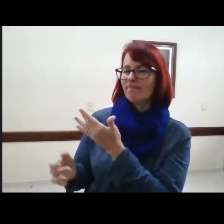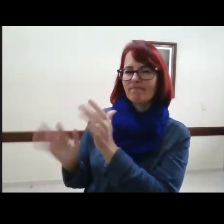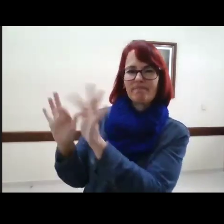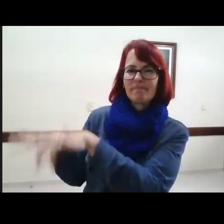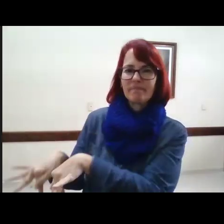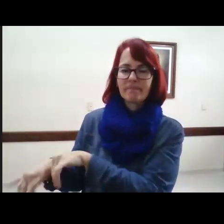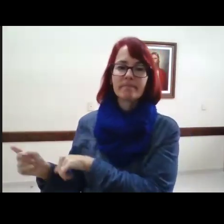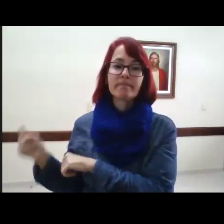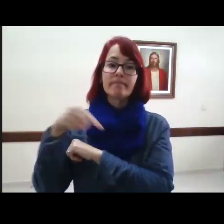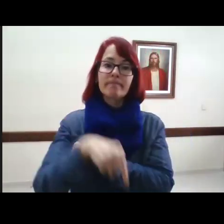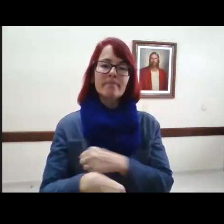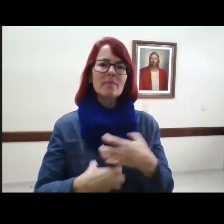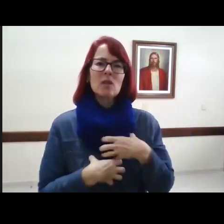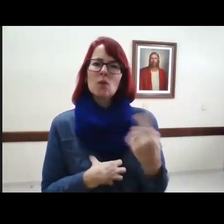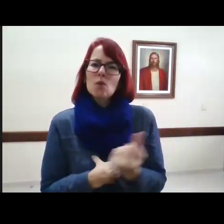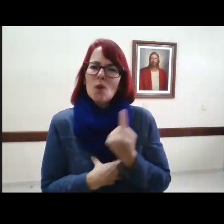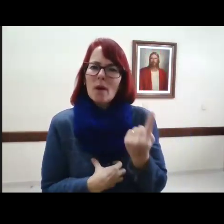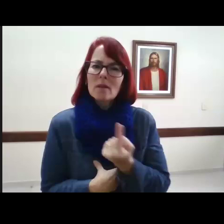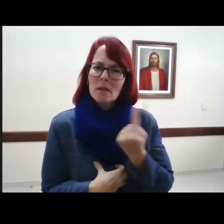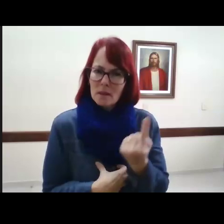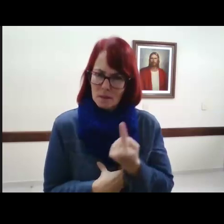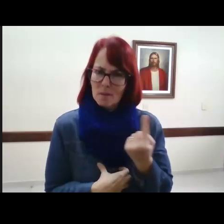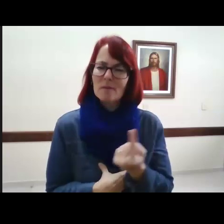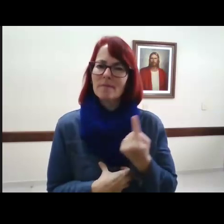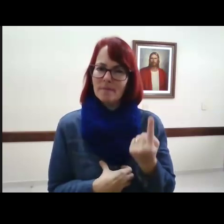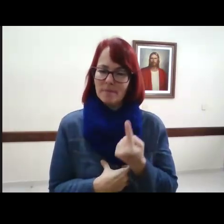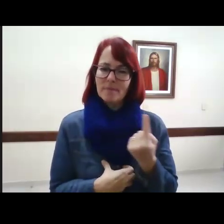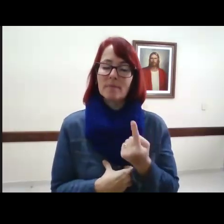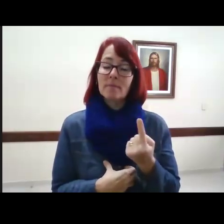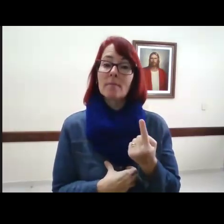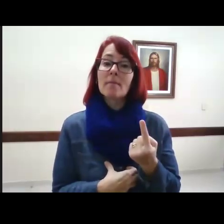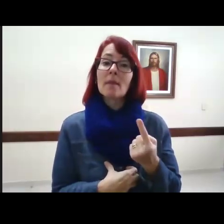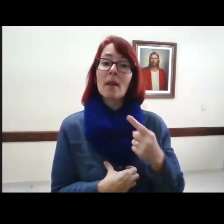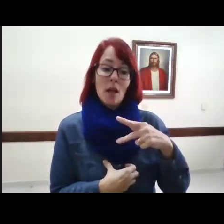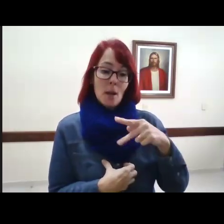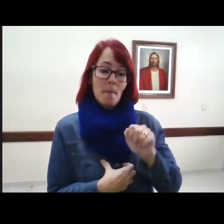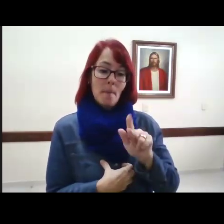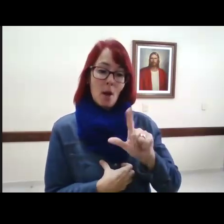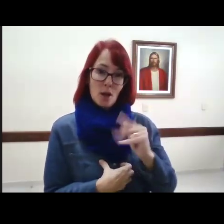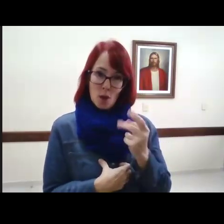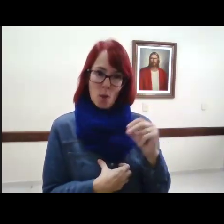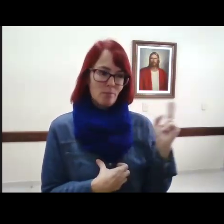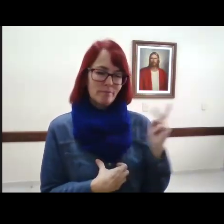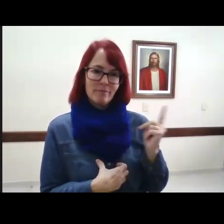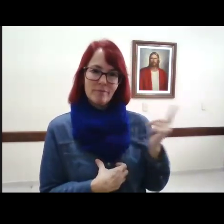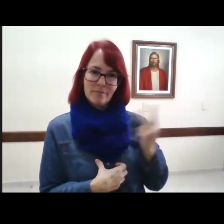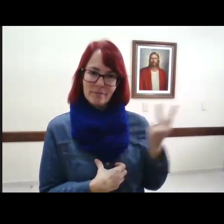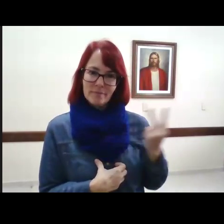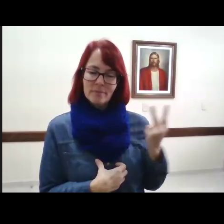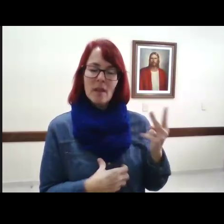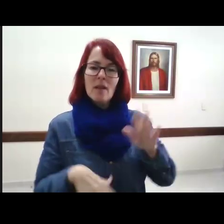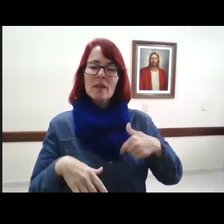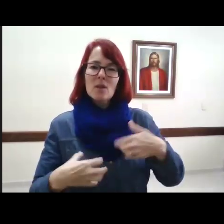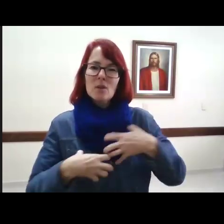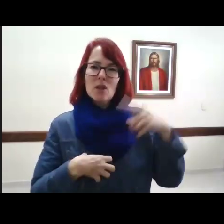me sentido muito solitário, muito sozinho. E o Paulinho tem, às vezes, quando eu tava num momento assim difícil,